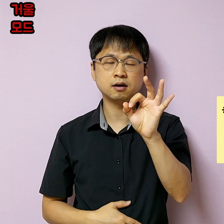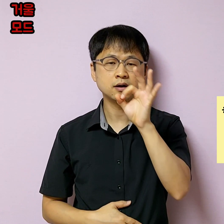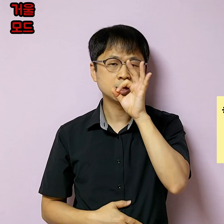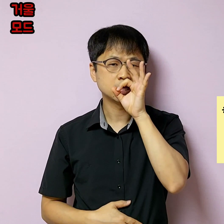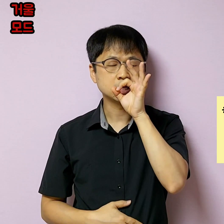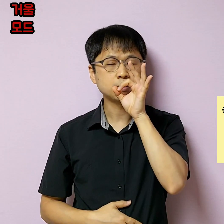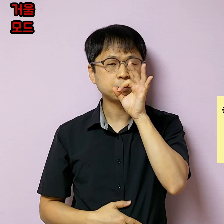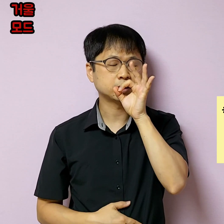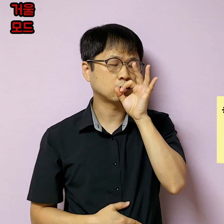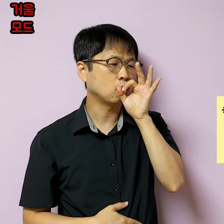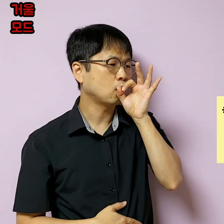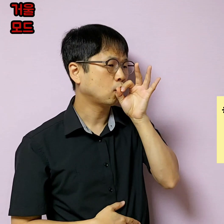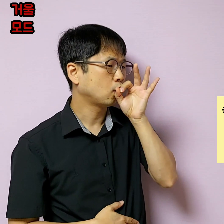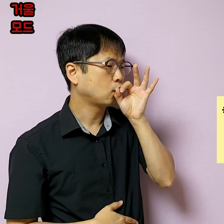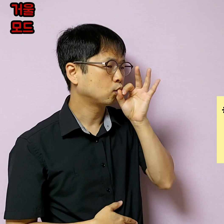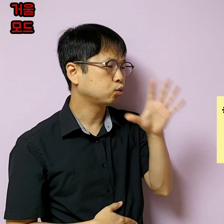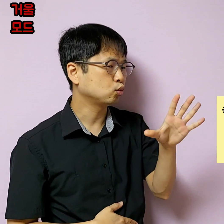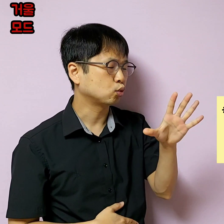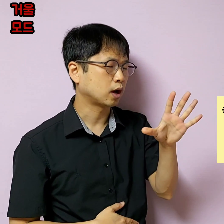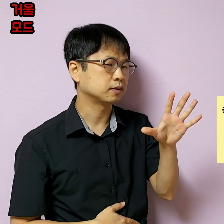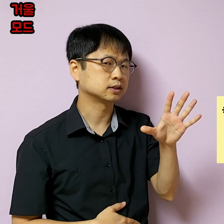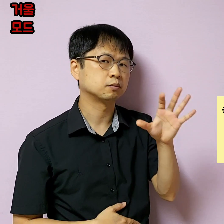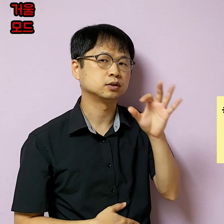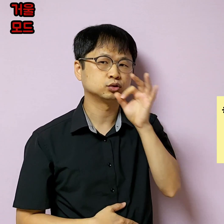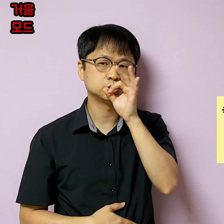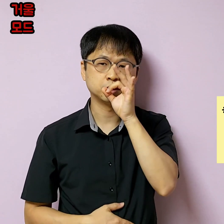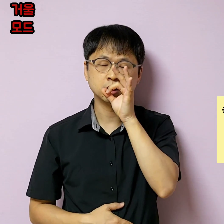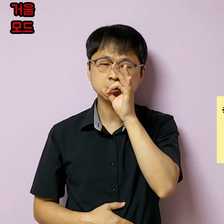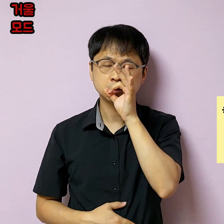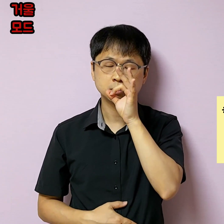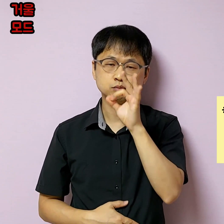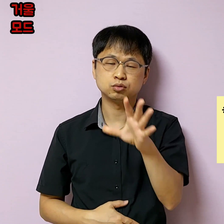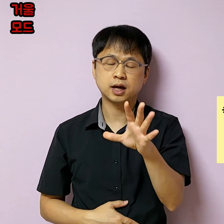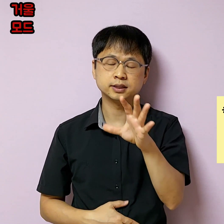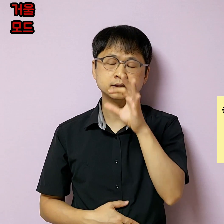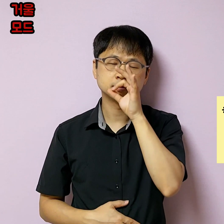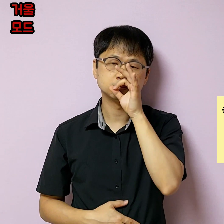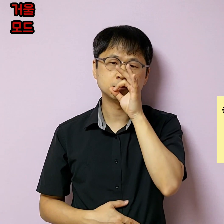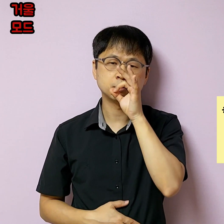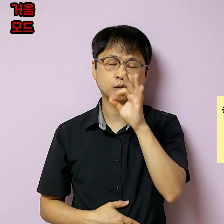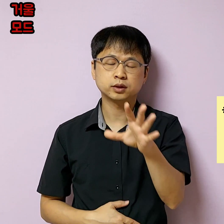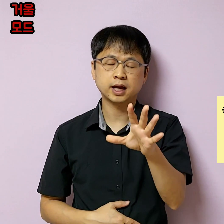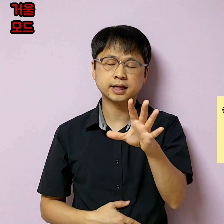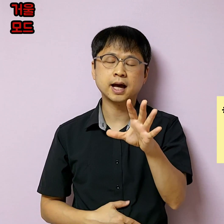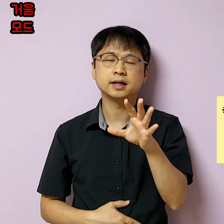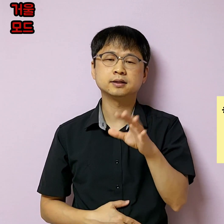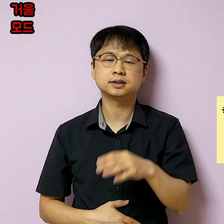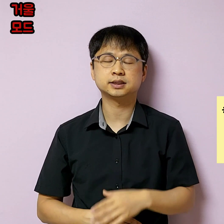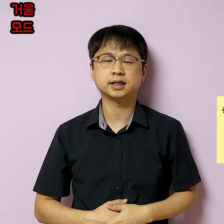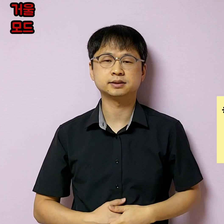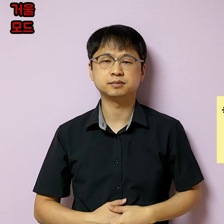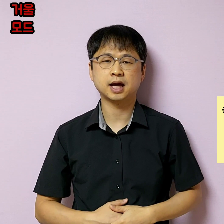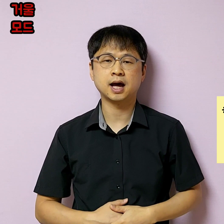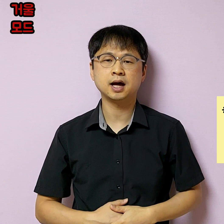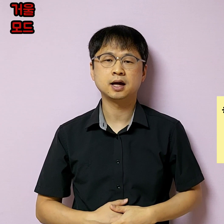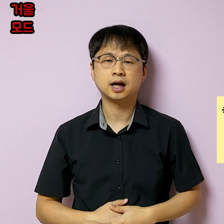해서 입 앞에 대고 후 하면서 벌려주시면 불가능, 뭐뭐 못하다 이런 뜻이 되겠습니다. 할